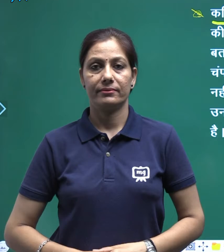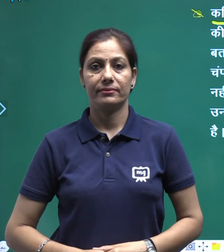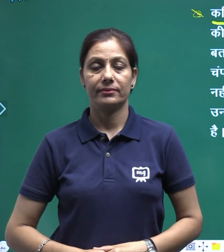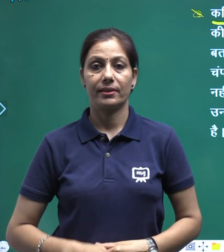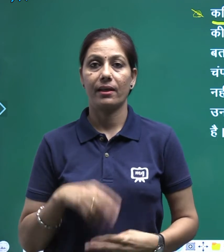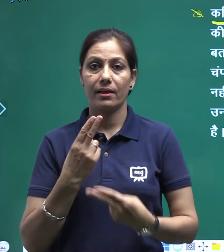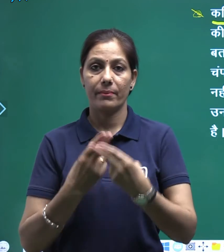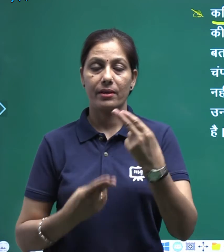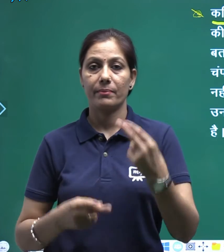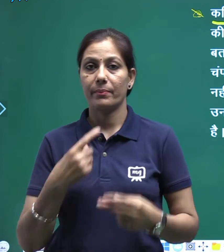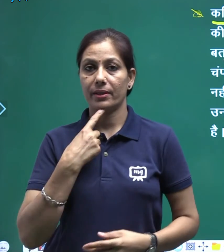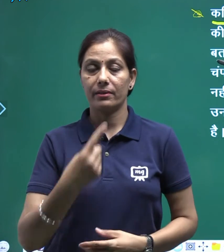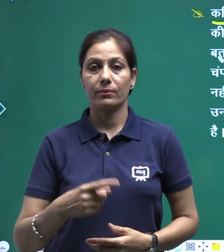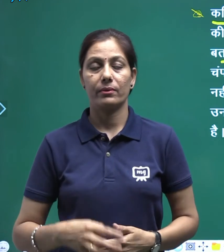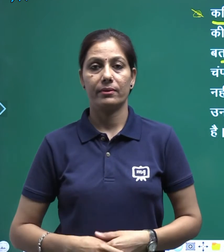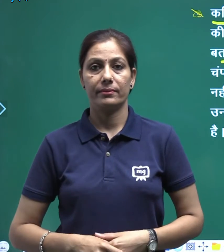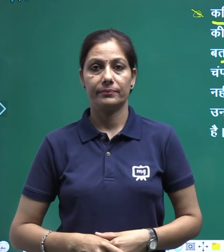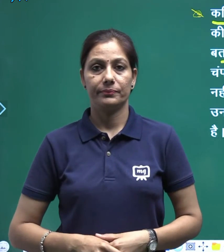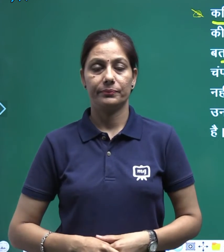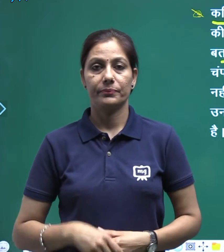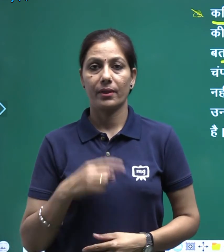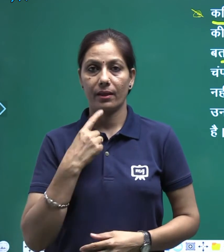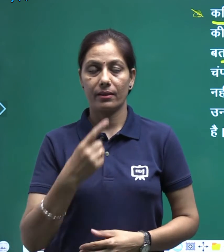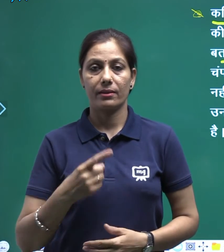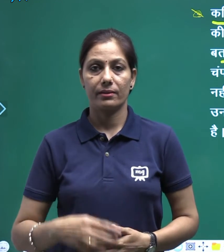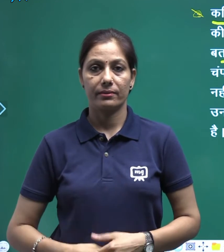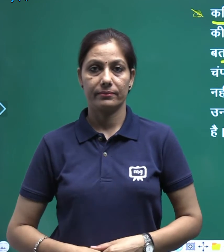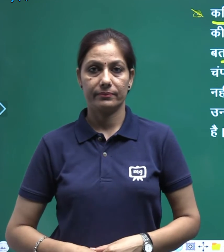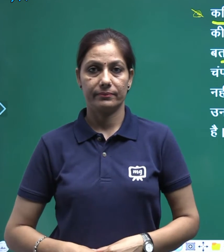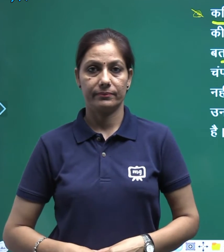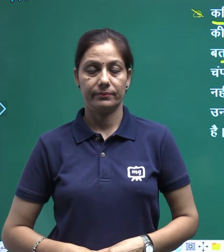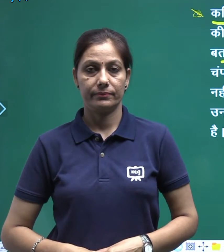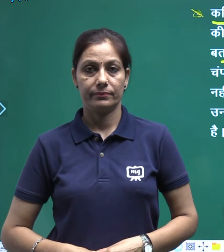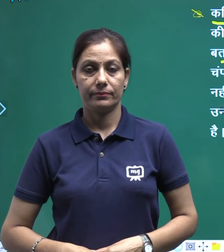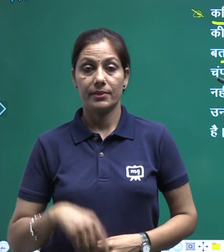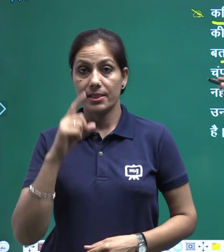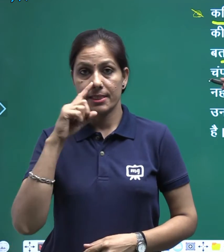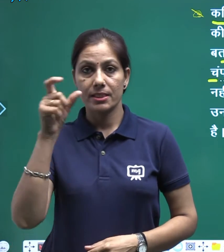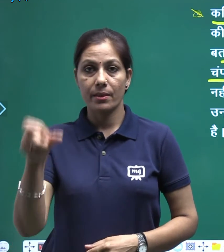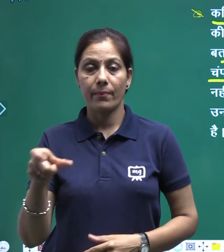बारे में बताते हुए कहते हैं कि चंपा